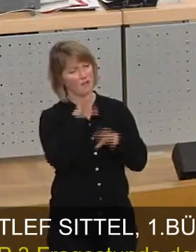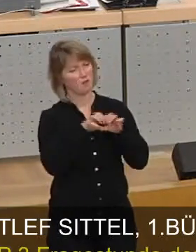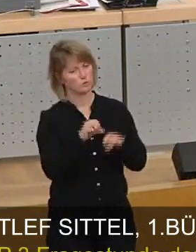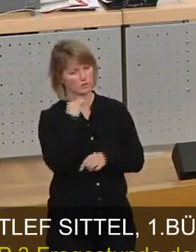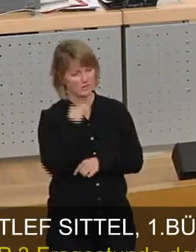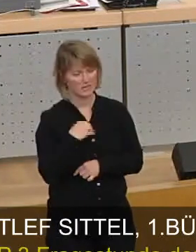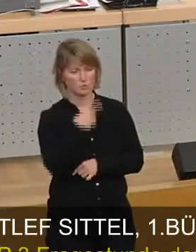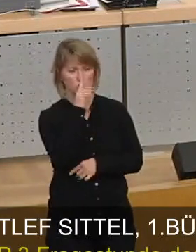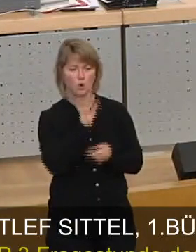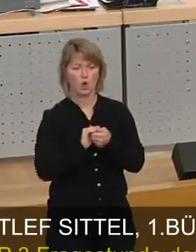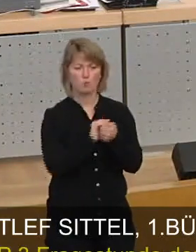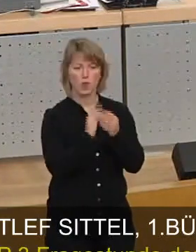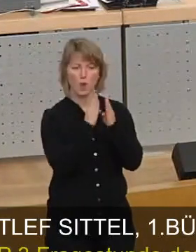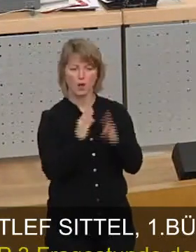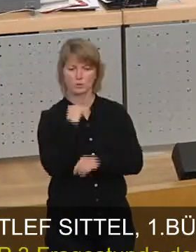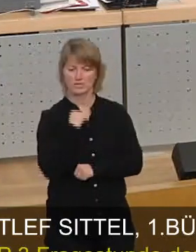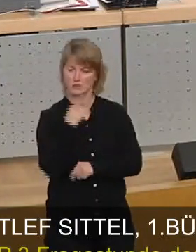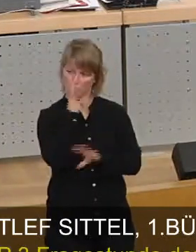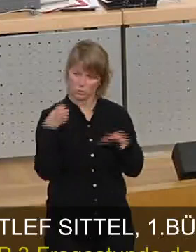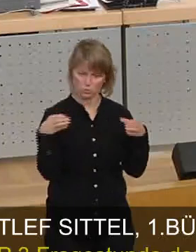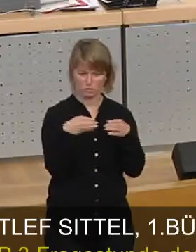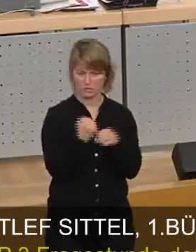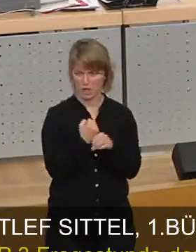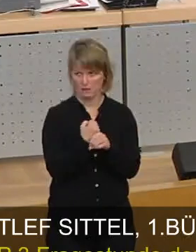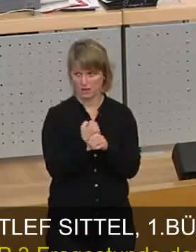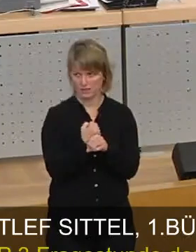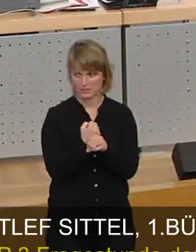kommunaler Ordnungsdienst gemeinsam arbeiten, also vor allen Dingen in